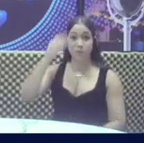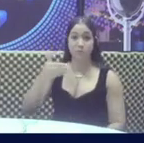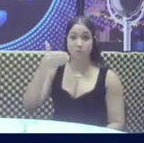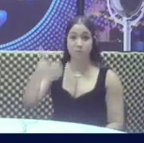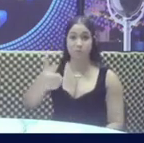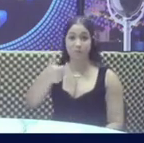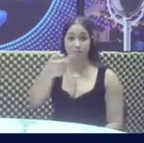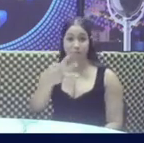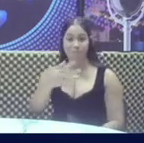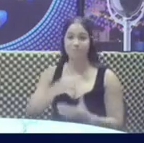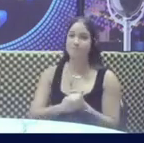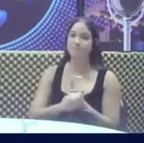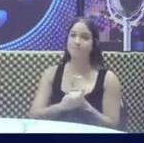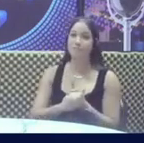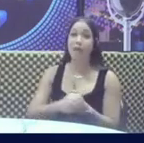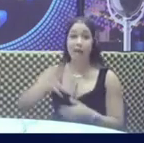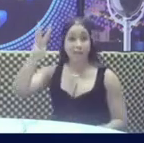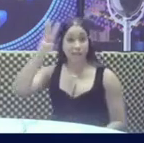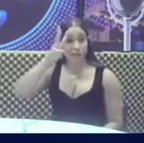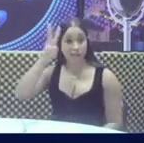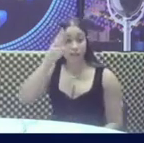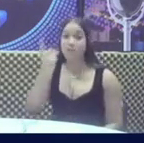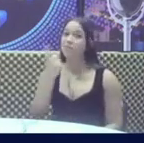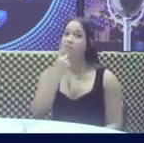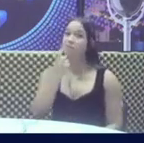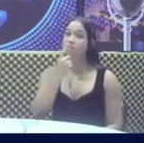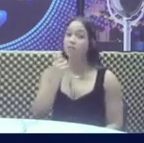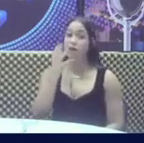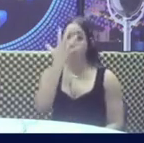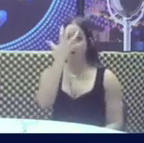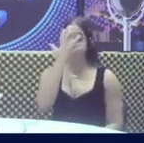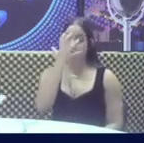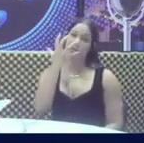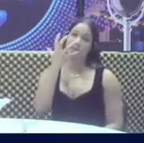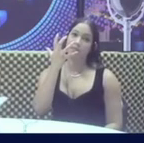dia 14. Lembrando que na terça, feriado de Carnaval,